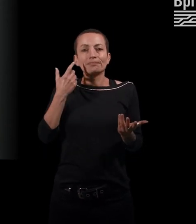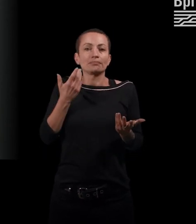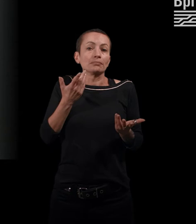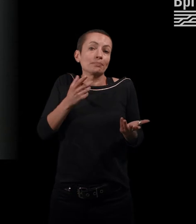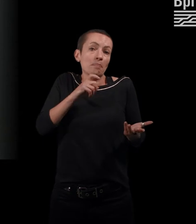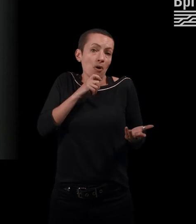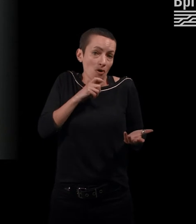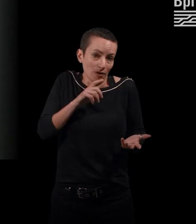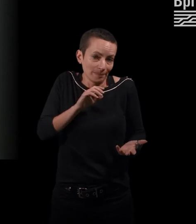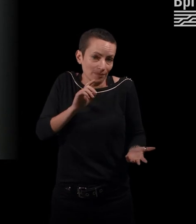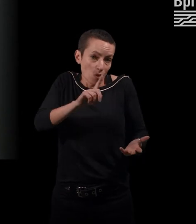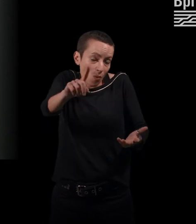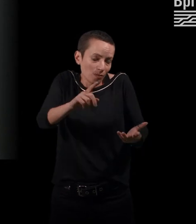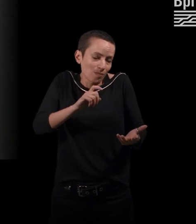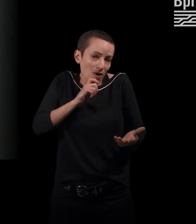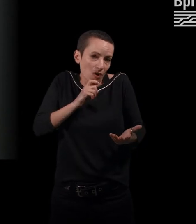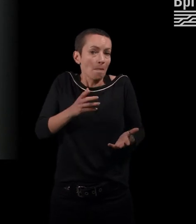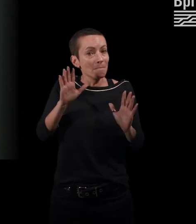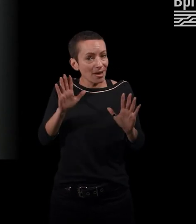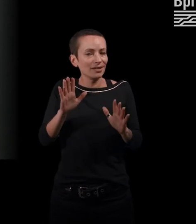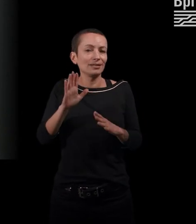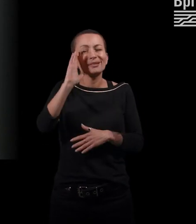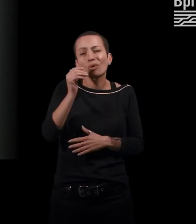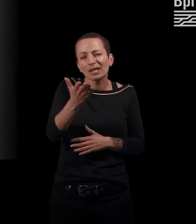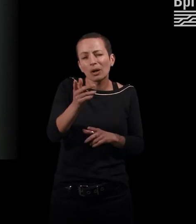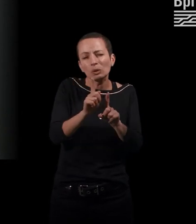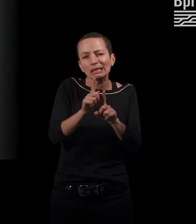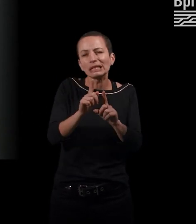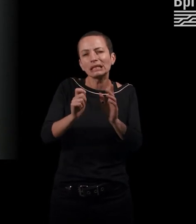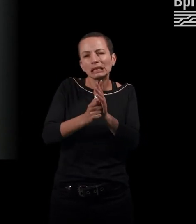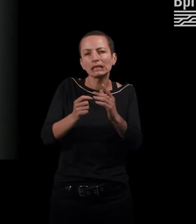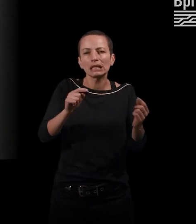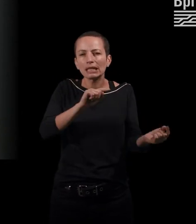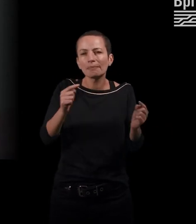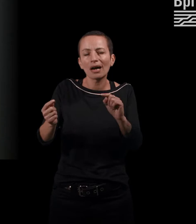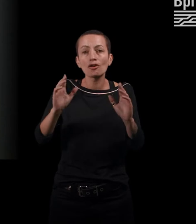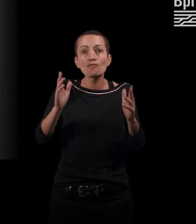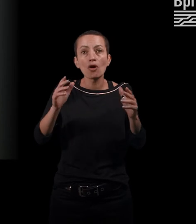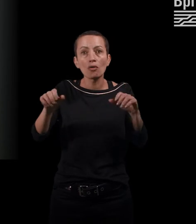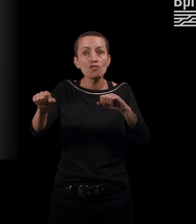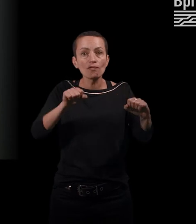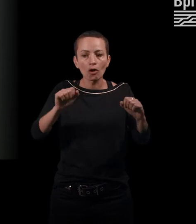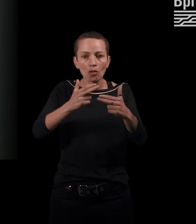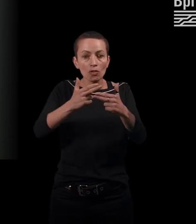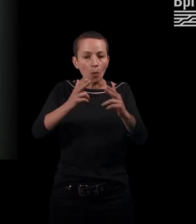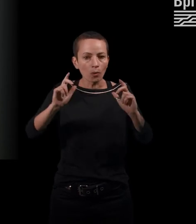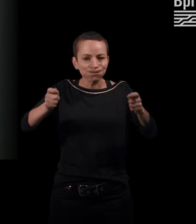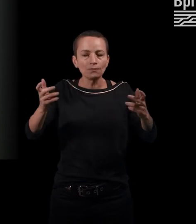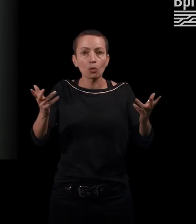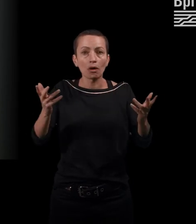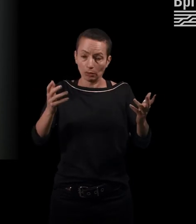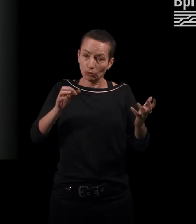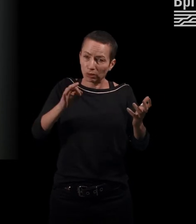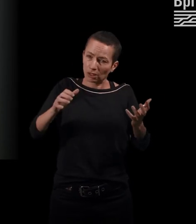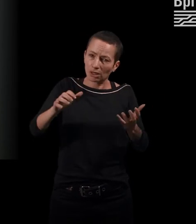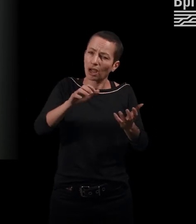Pour le moment, ça n'a pas encore été le cas. Mais c'est pour ça qu'il y a eu tout le débat sur comment nommer ce mouvement-là. Non,